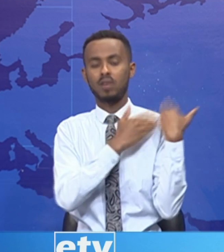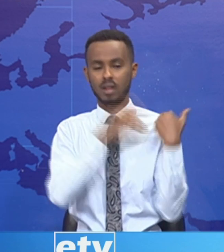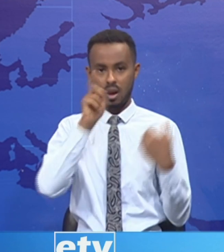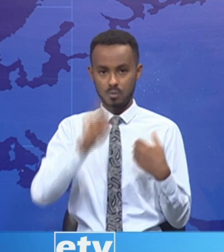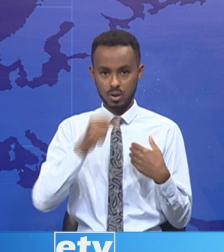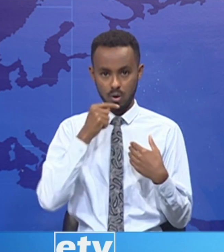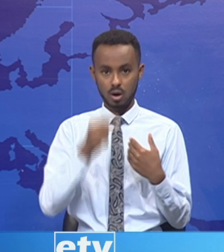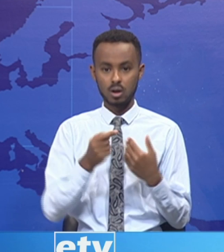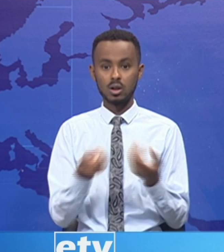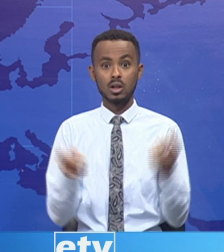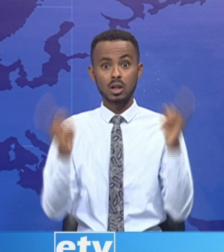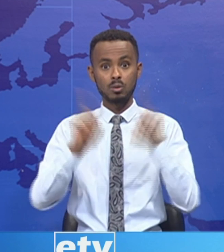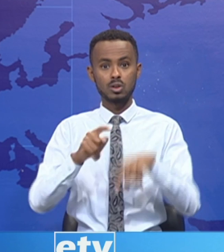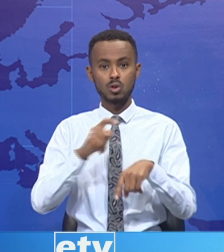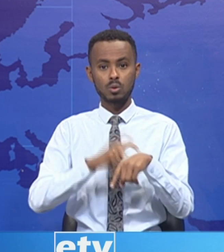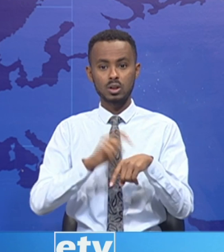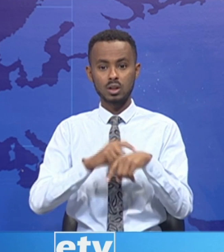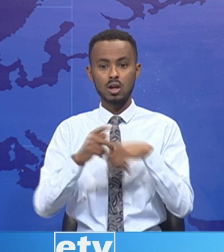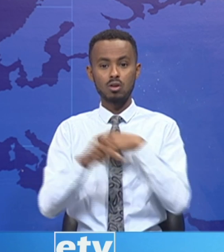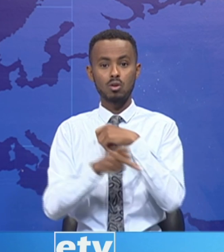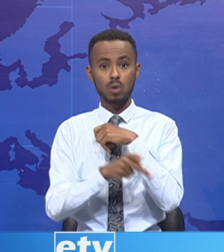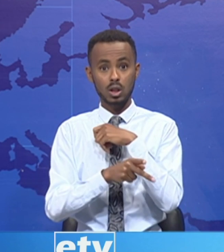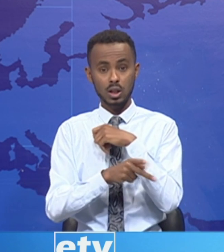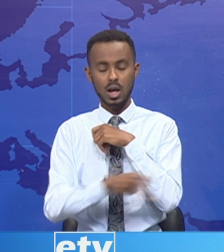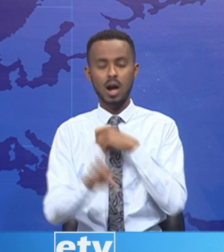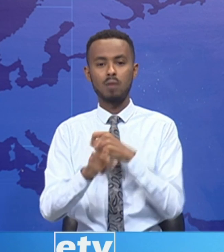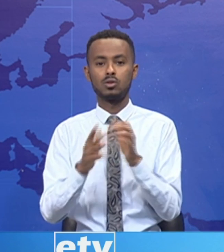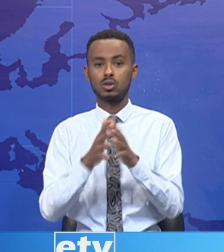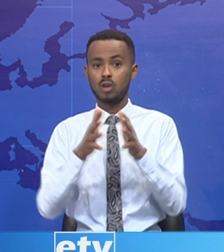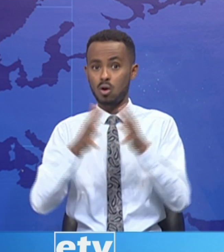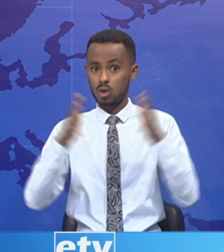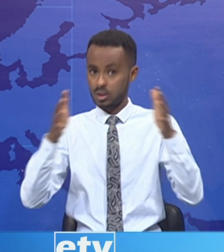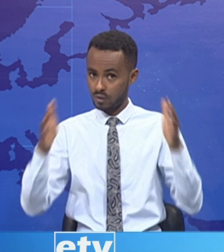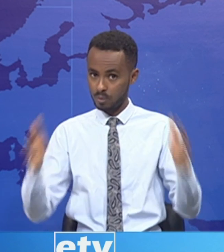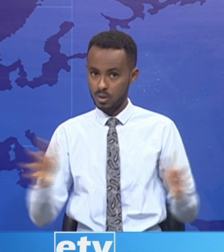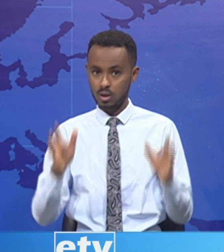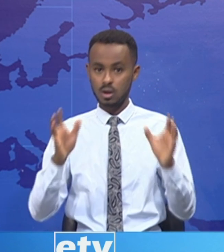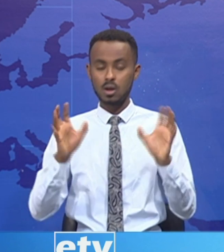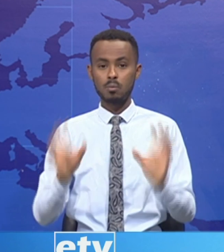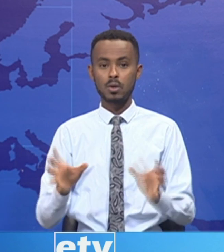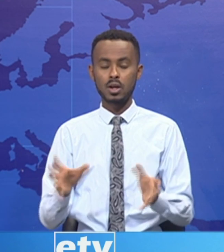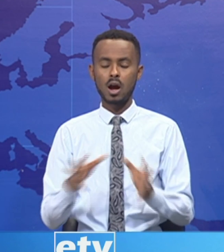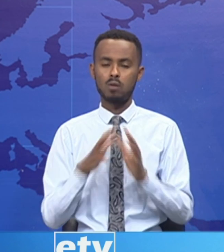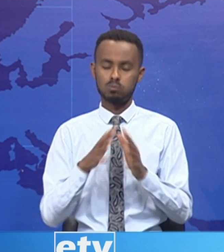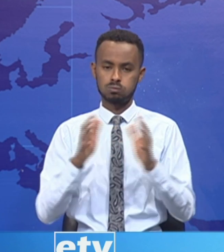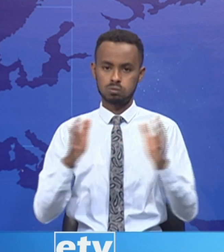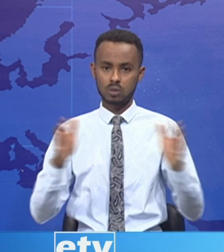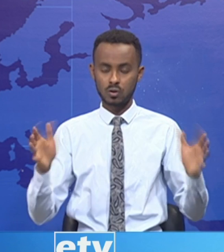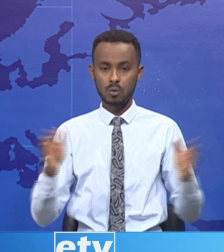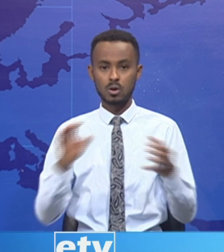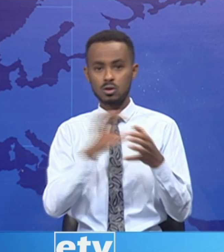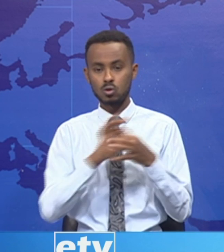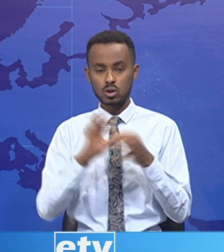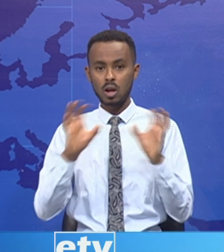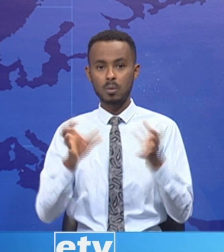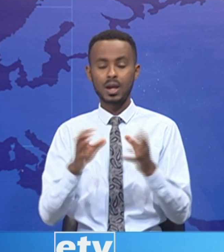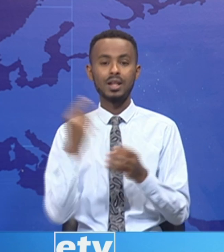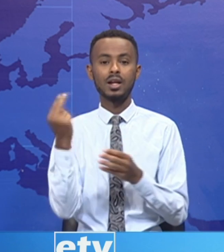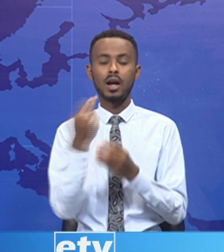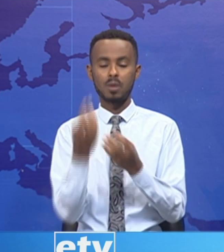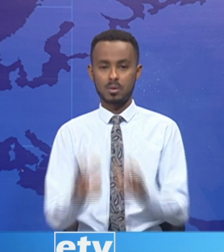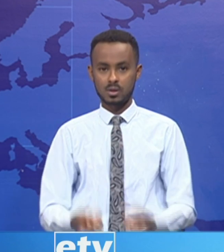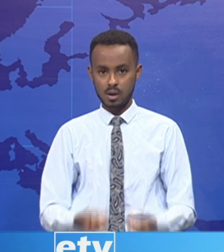ብለዋል። ከመቼውም ጊዜ የፖለቲካ ምህዳሩ የሰፋበት፣ ሚዲያ የተስፋፋበት፣ ሶሻል ሚዲያ ተጠቃሚ